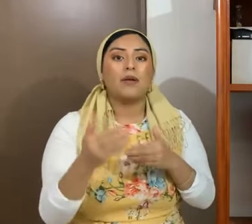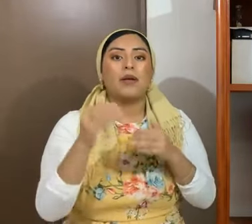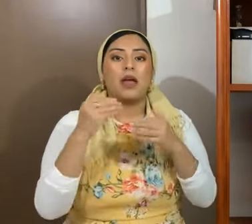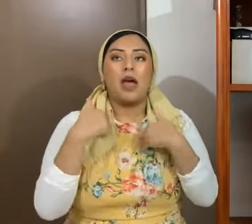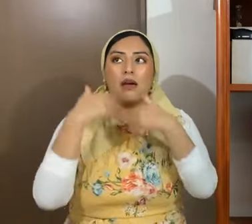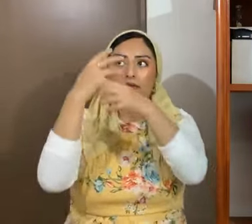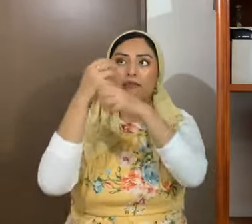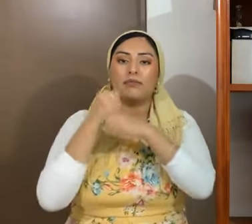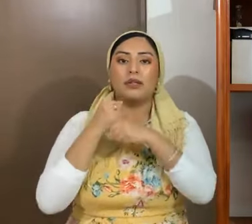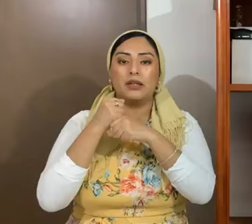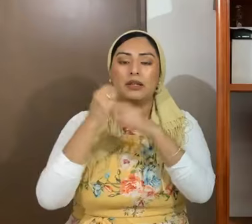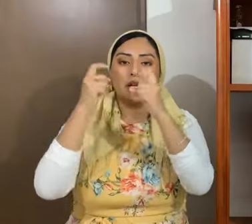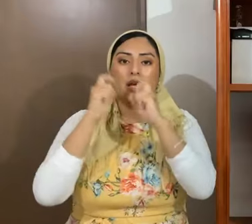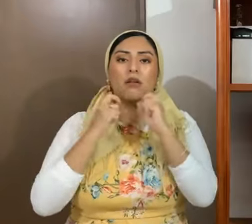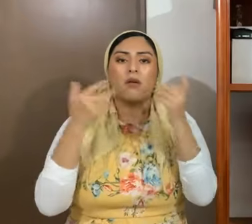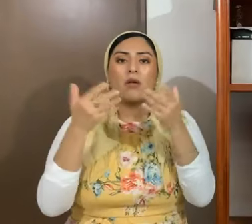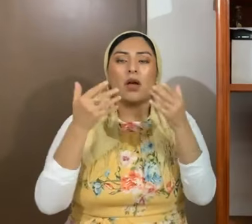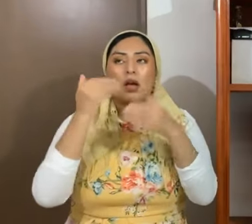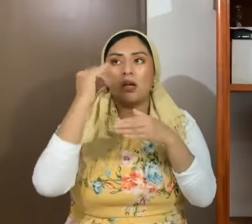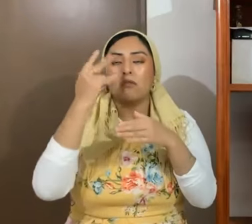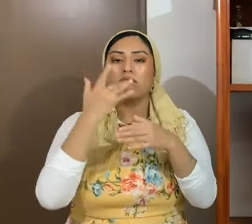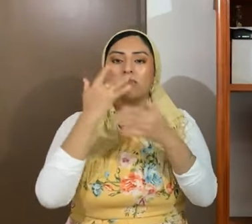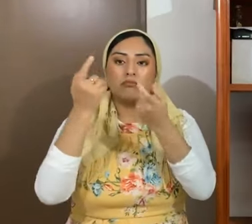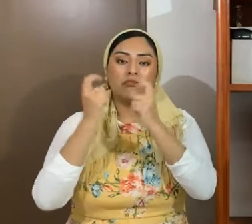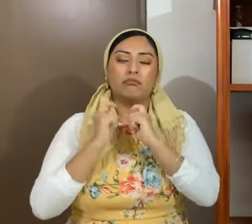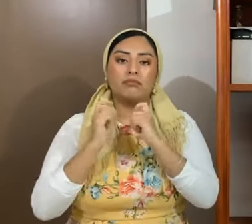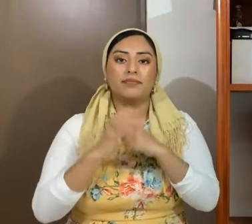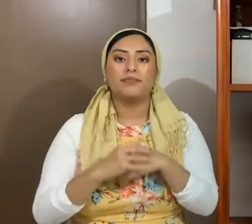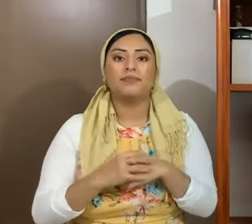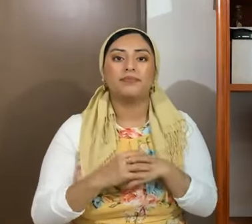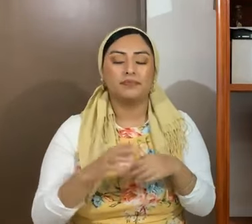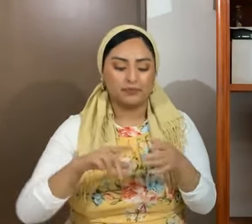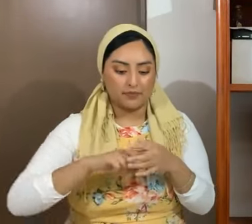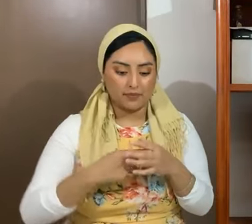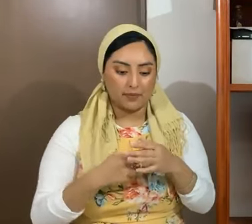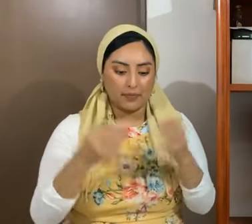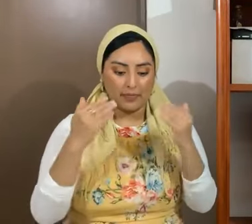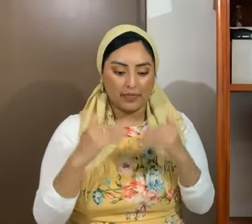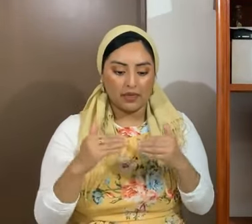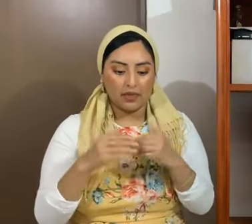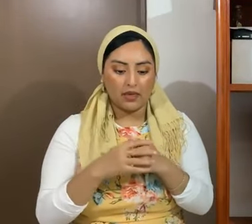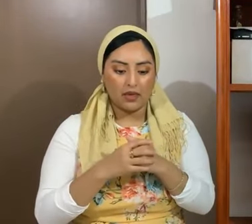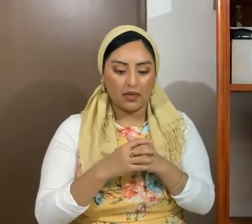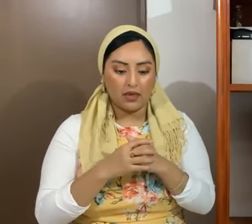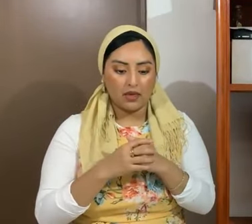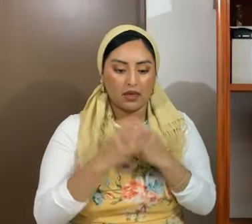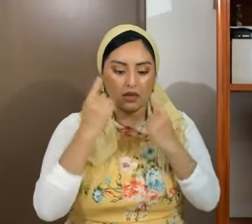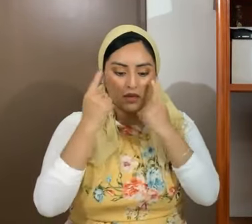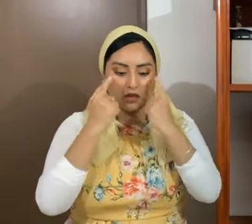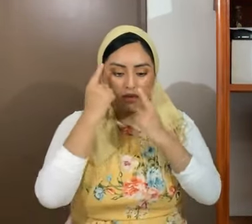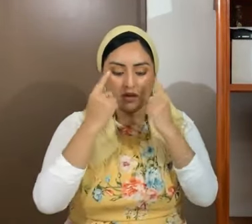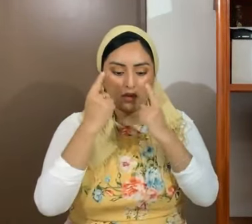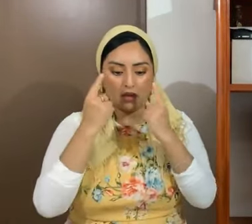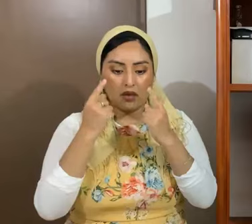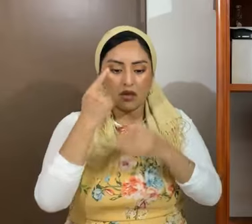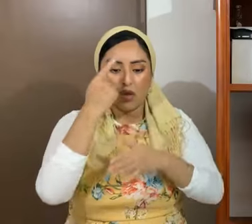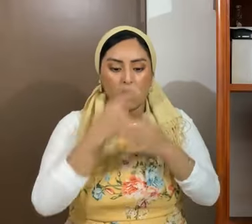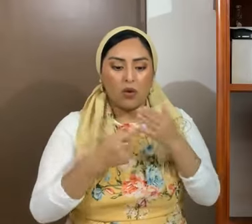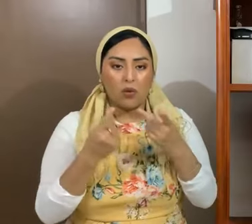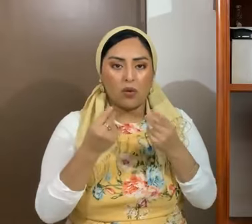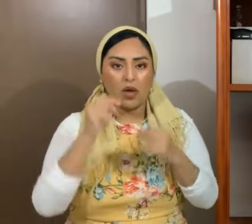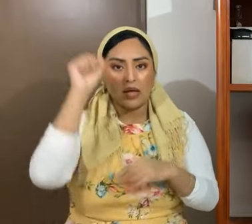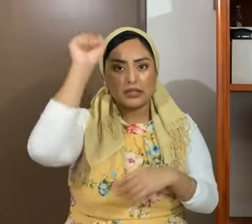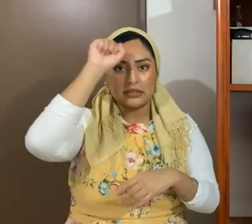dones. ¿Qué dones? Los que Yahweh quiera darnos. Vamos a empezar entonces a analizar aquí lo que